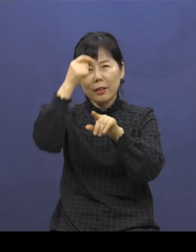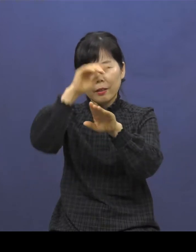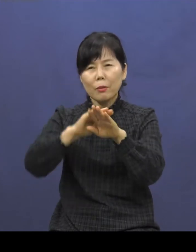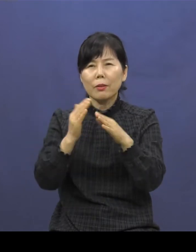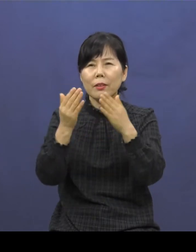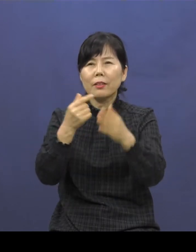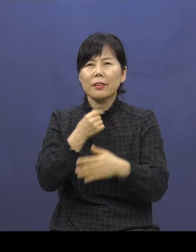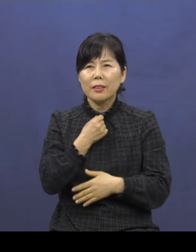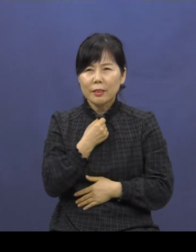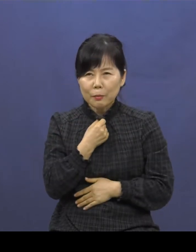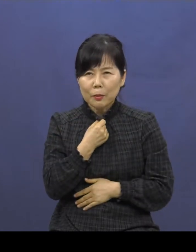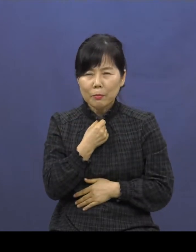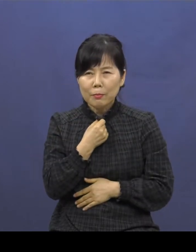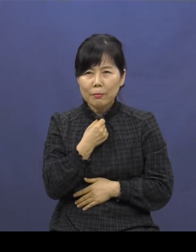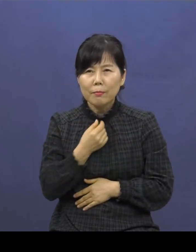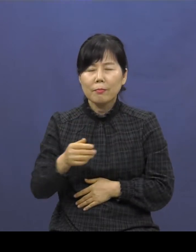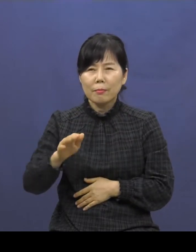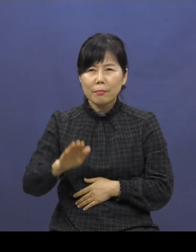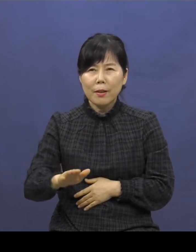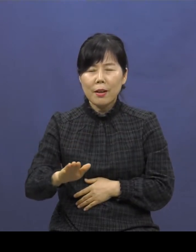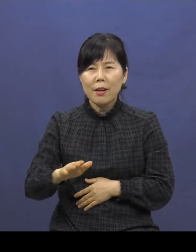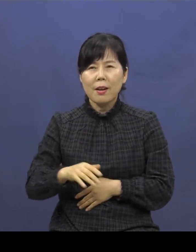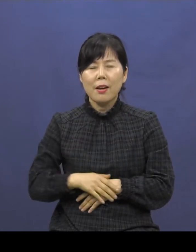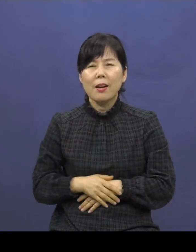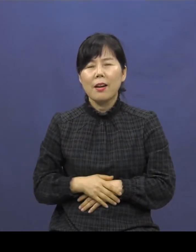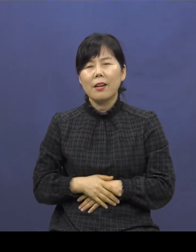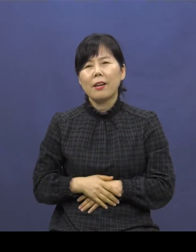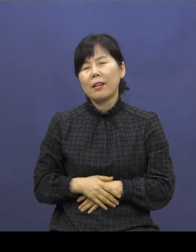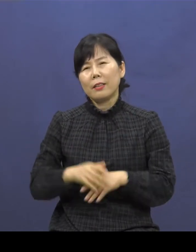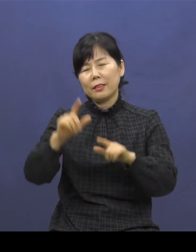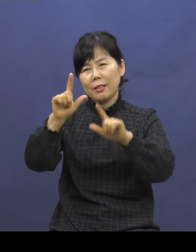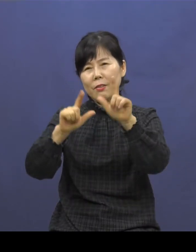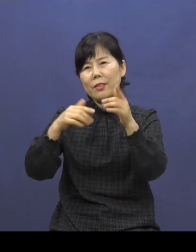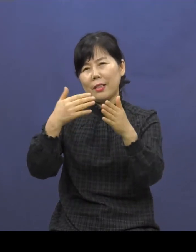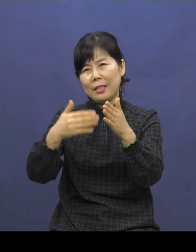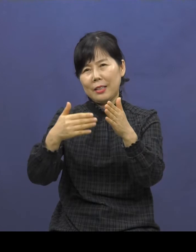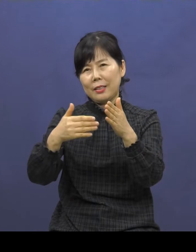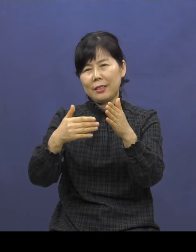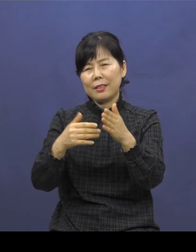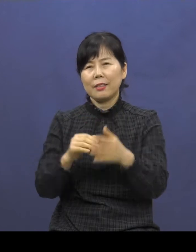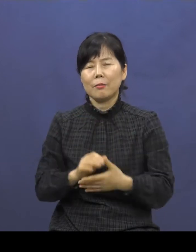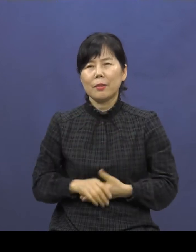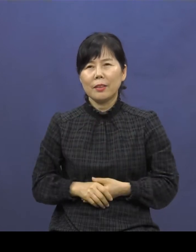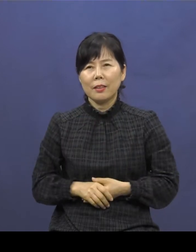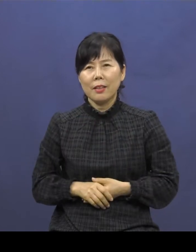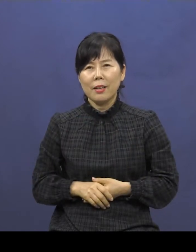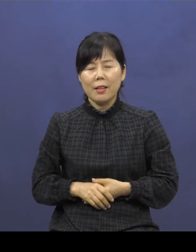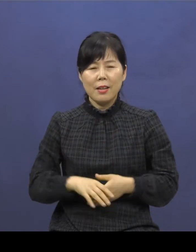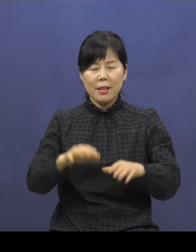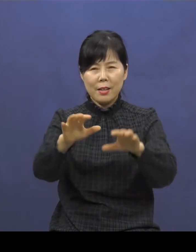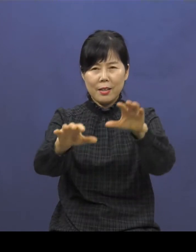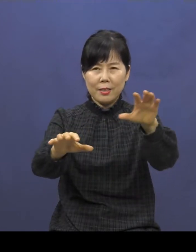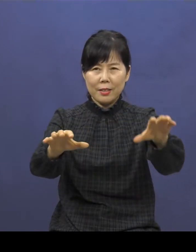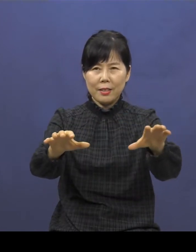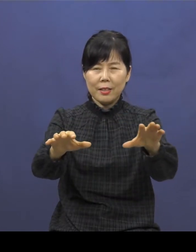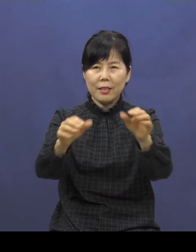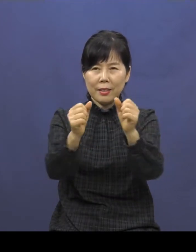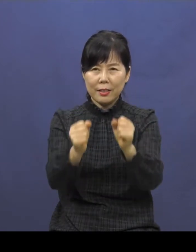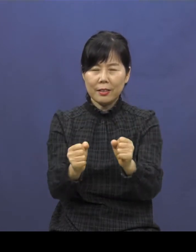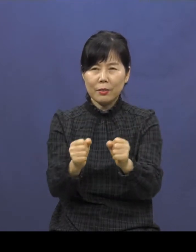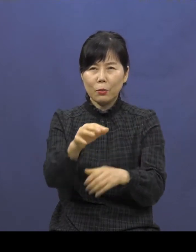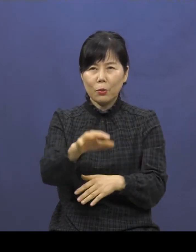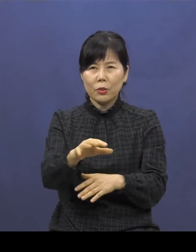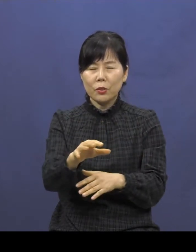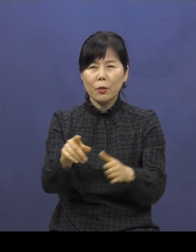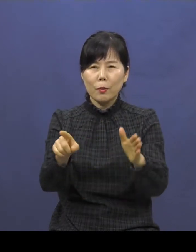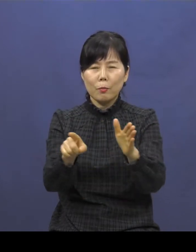싶은데 아직 상황이 그렇게 허락되지 않고 있습니다. 계신 곳에서 강건하게 그리고 믿음